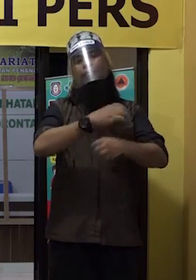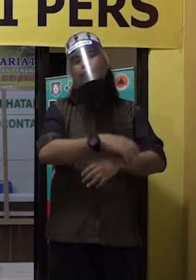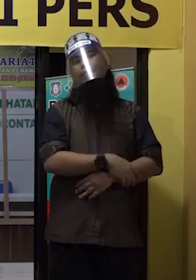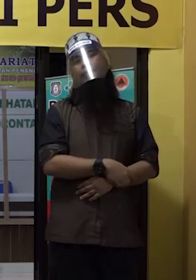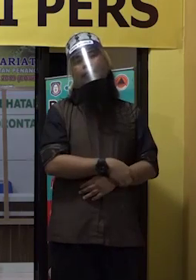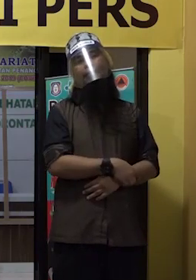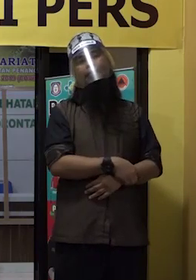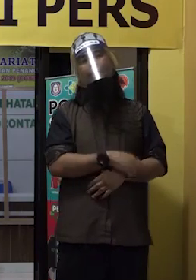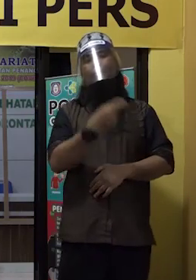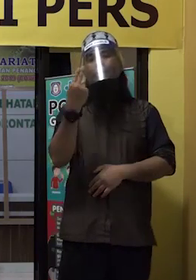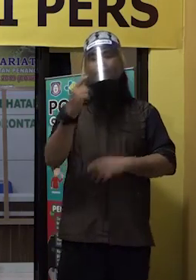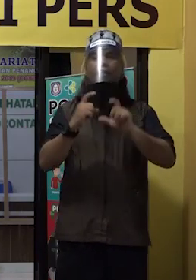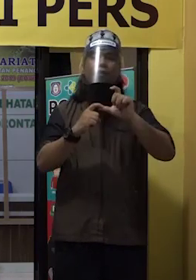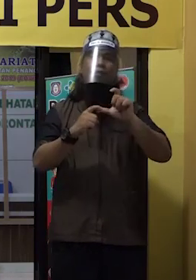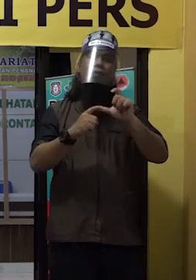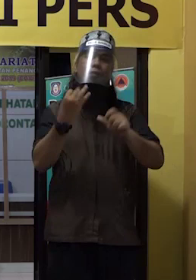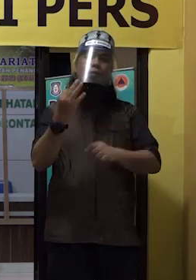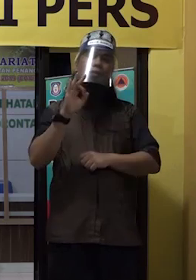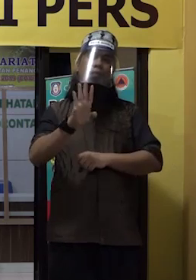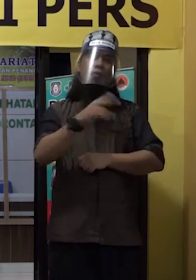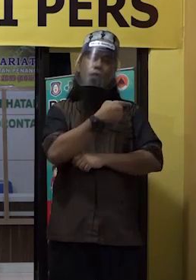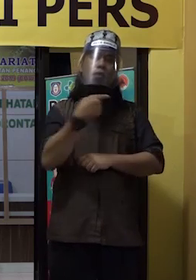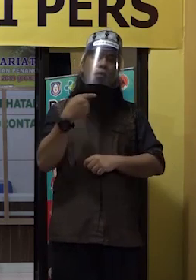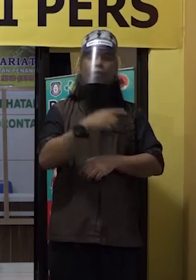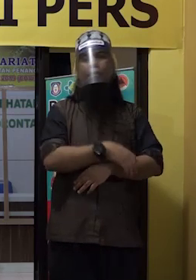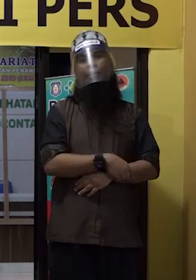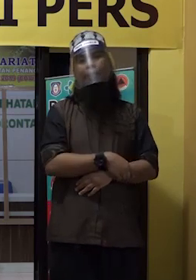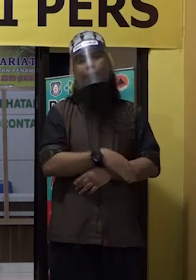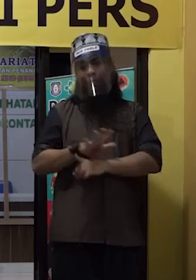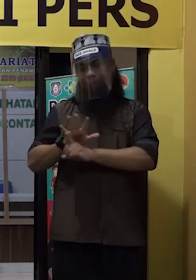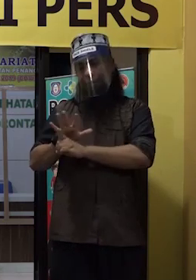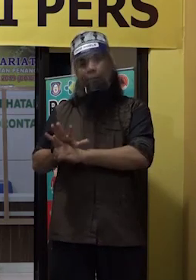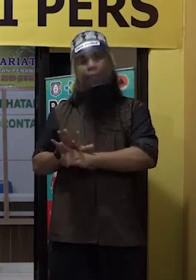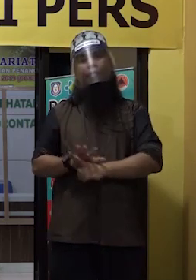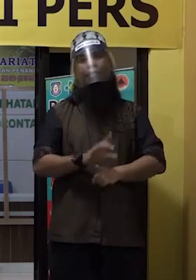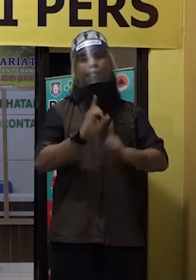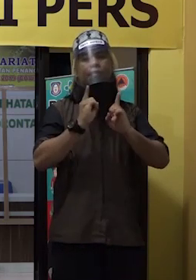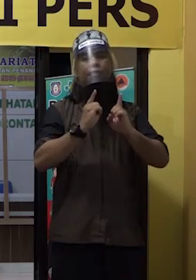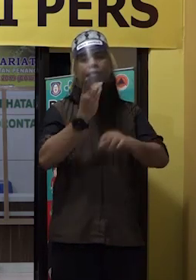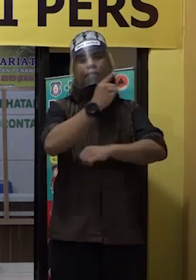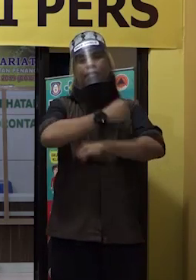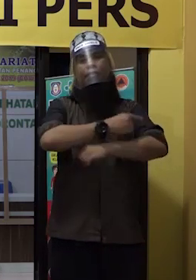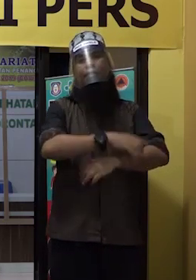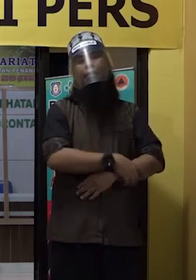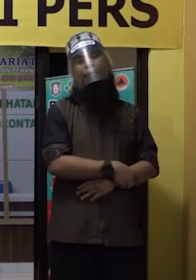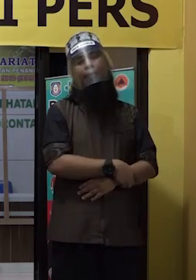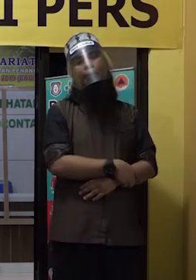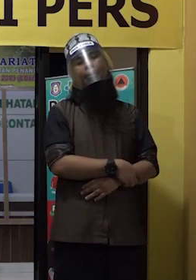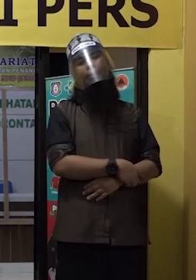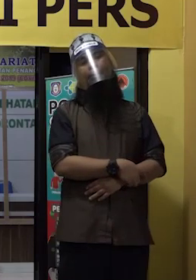yang kedua dan ketiga PCR-nya negatif, dirawat selama 11 hari.